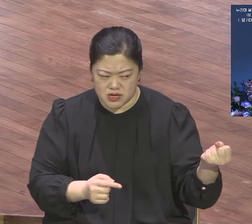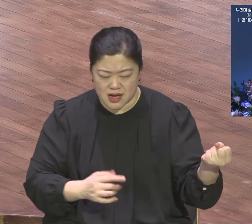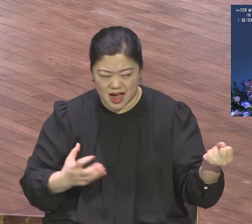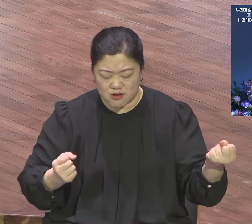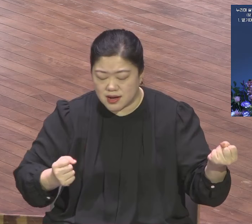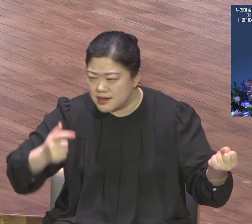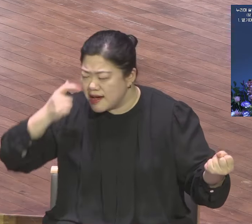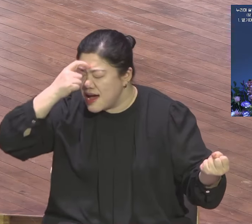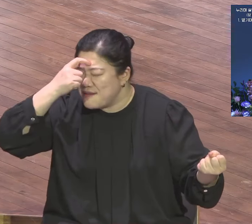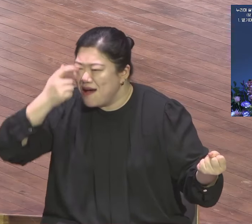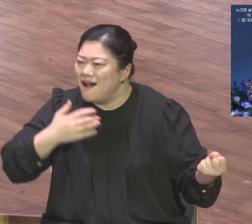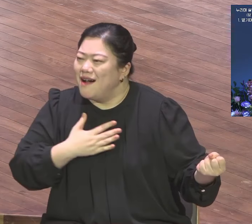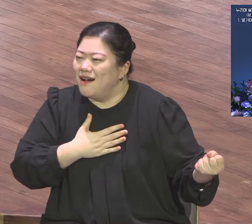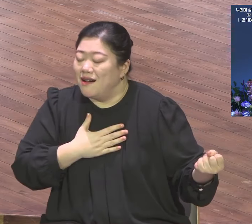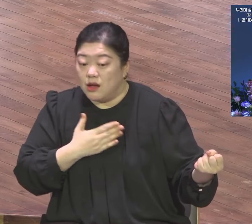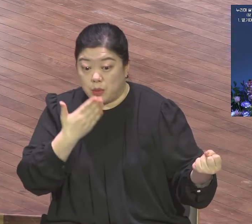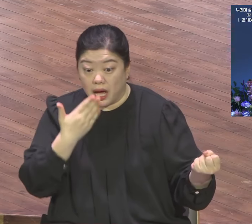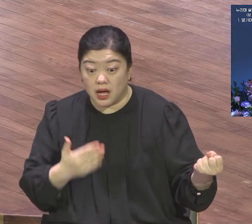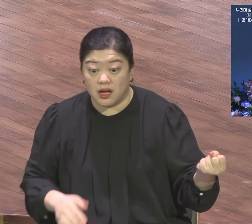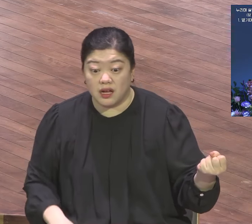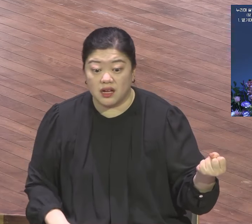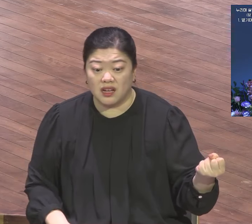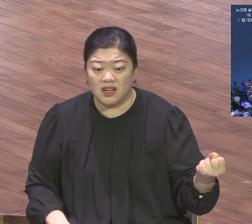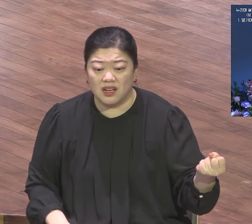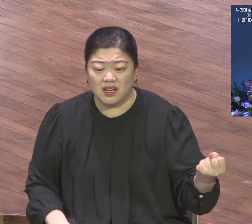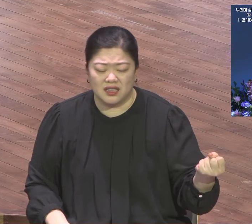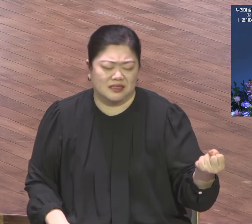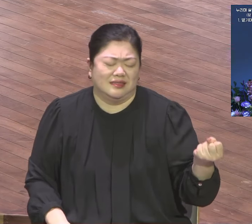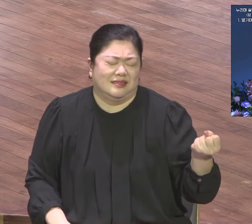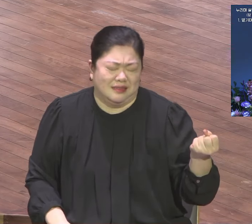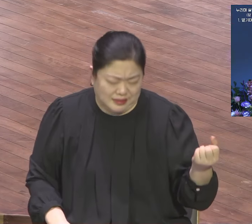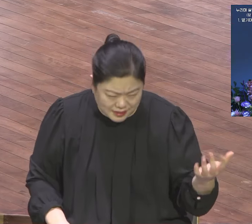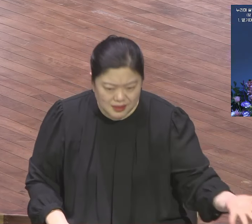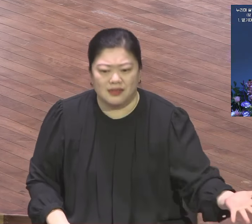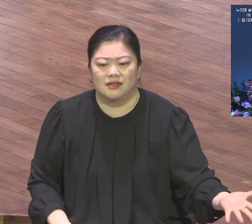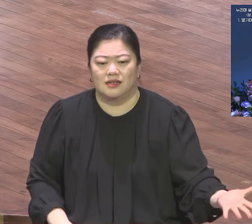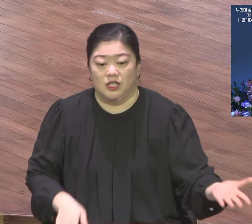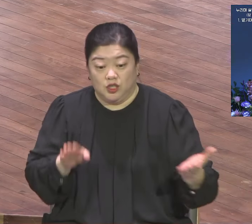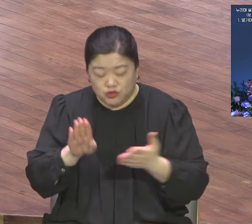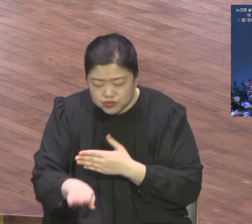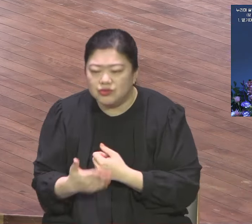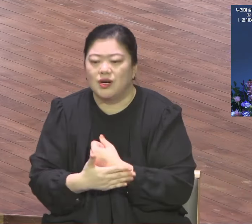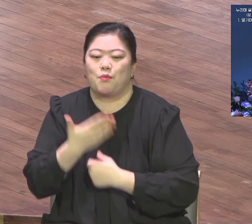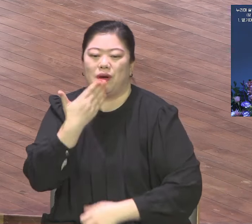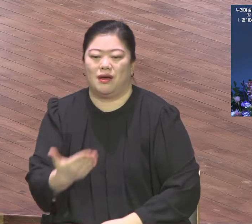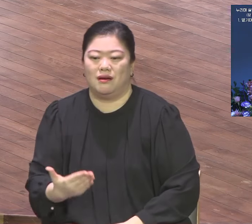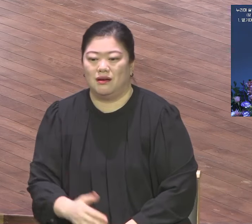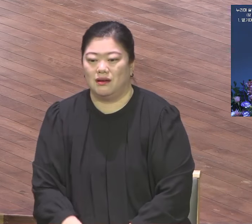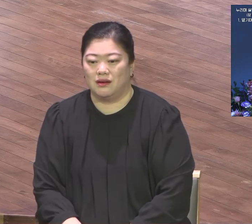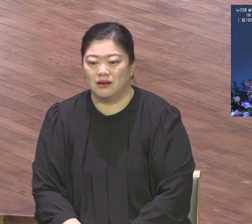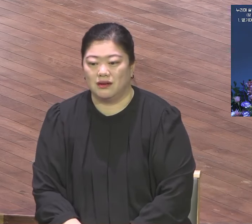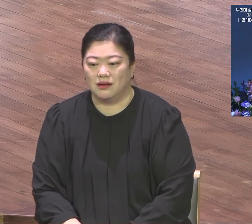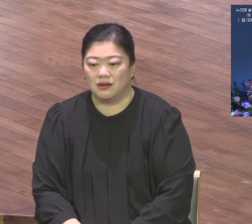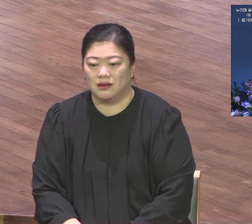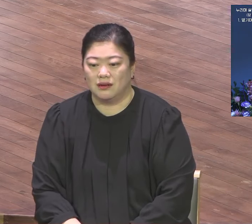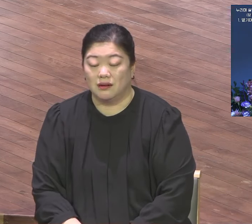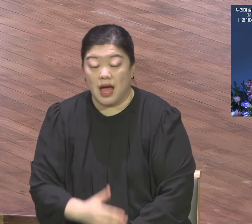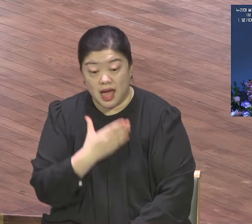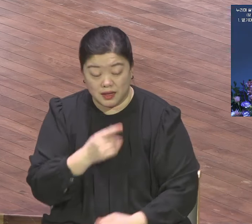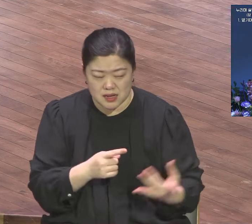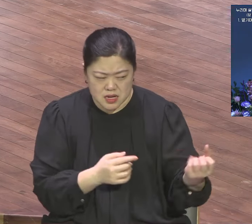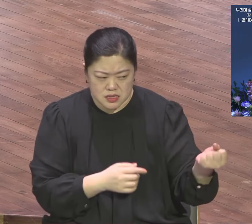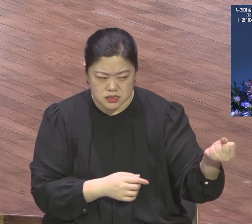그런 미워하는 사람 집에 있다 어떻게 행복하겠어요? 그녀 집 안에 있다 어떻게